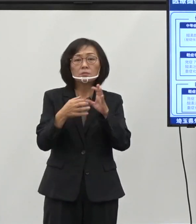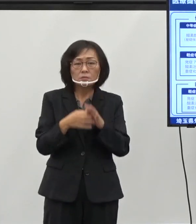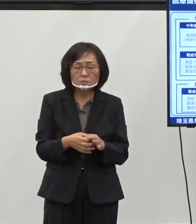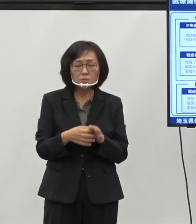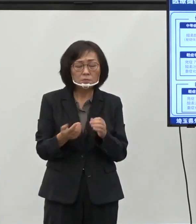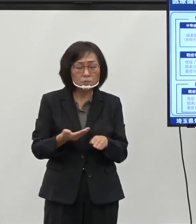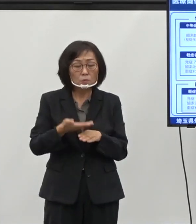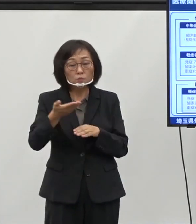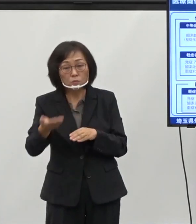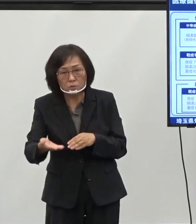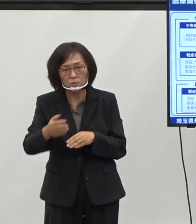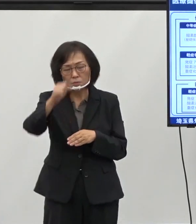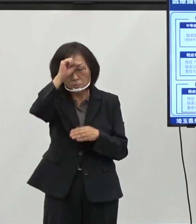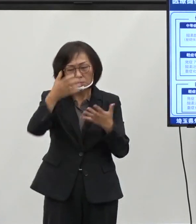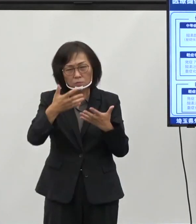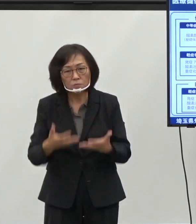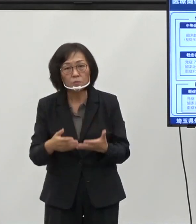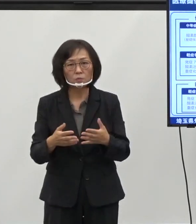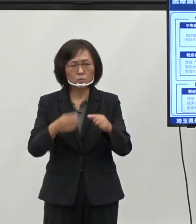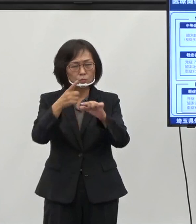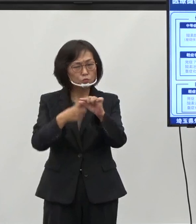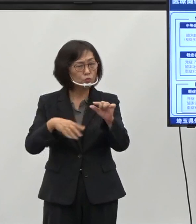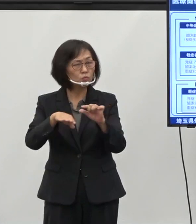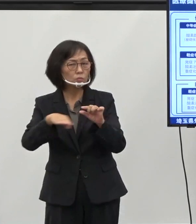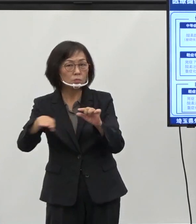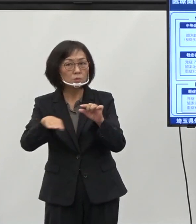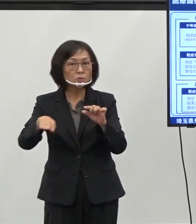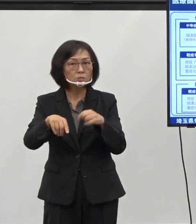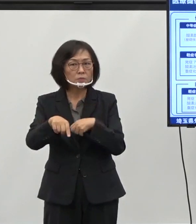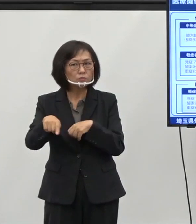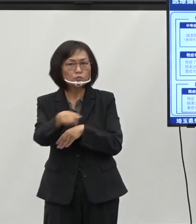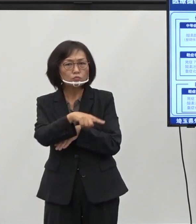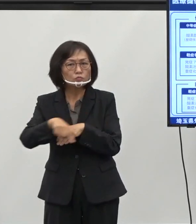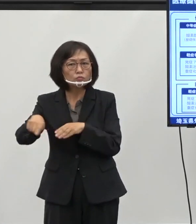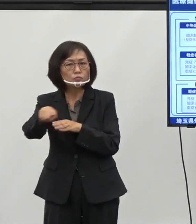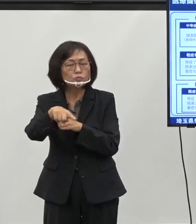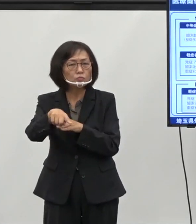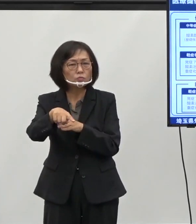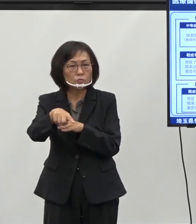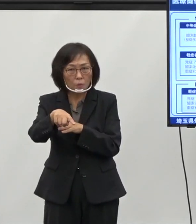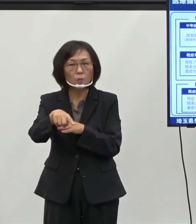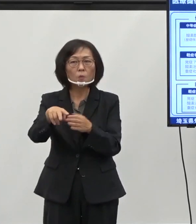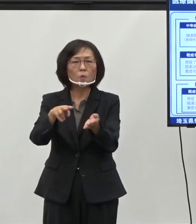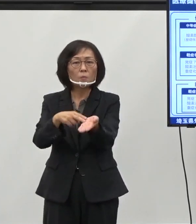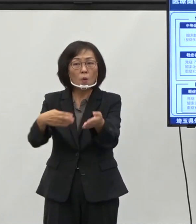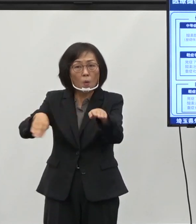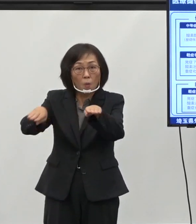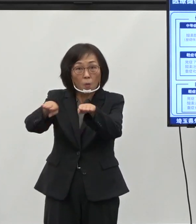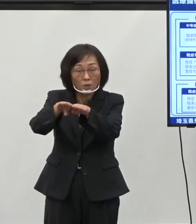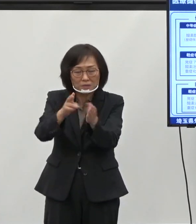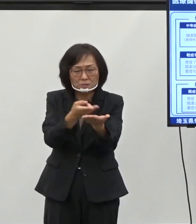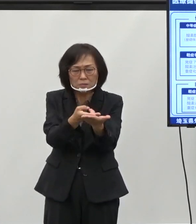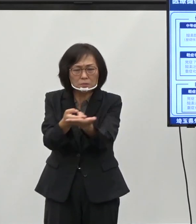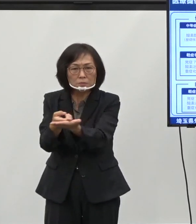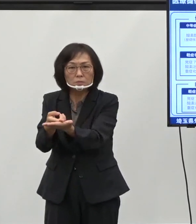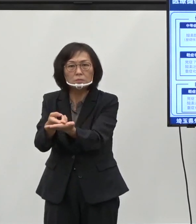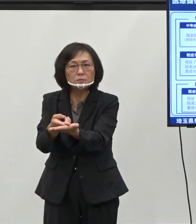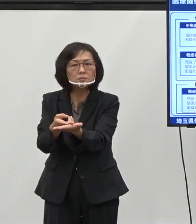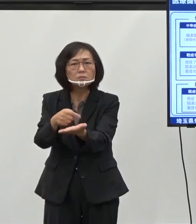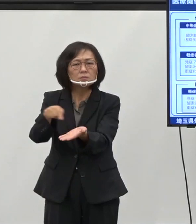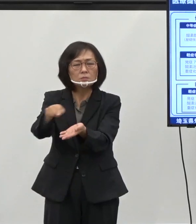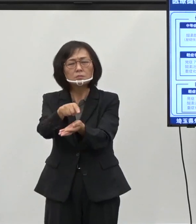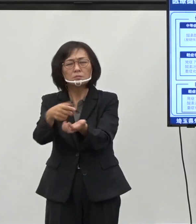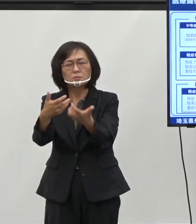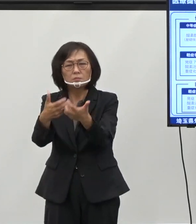や中等症程度見ていただく病院の病床を占有してしまうのは、必ず